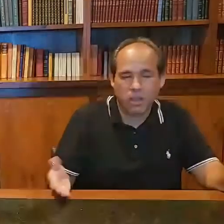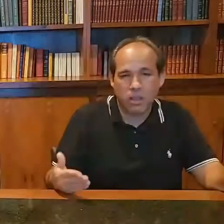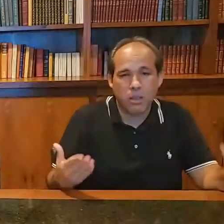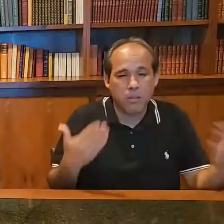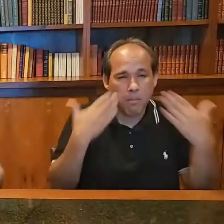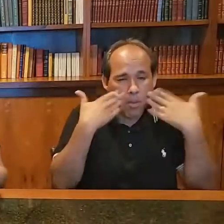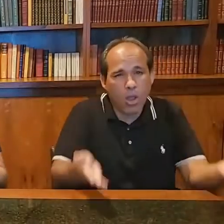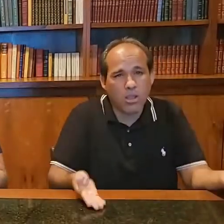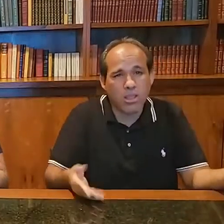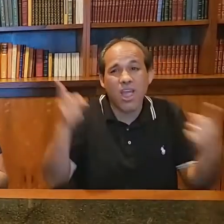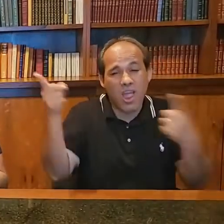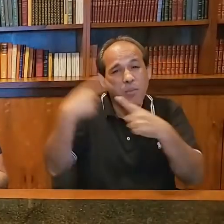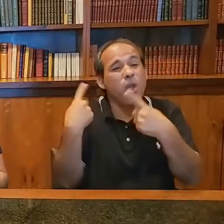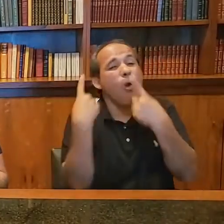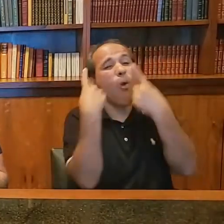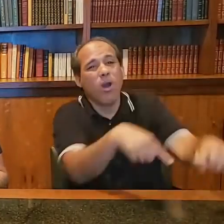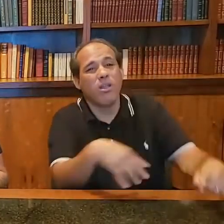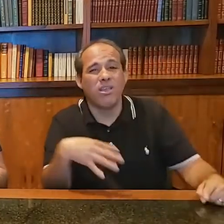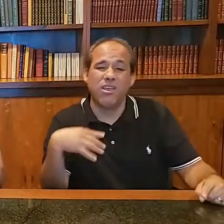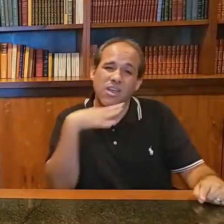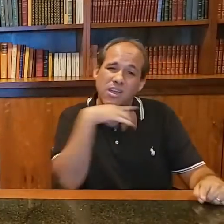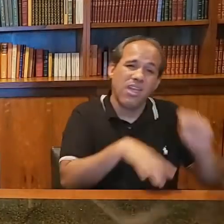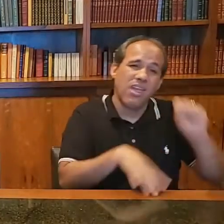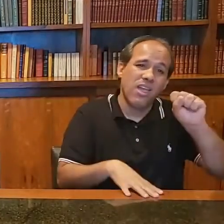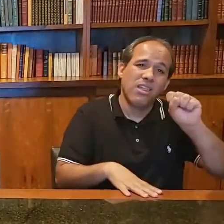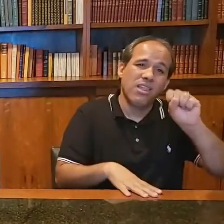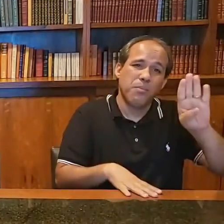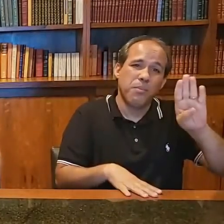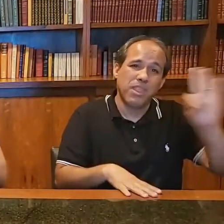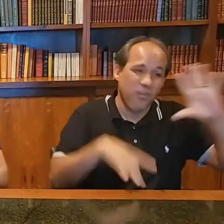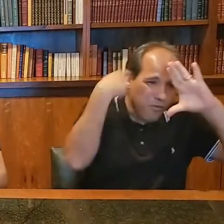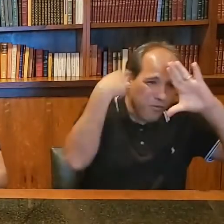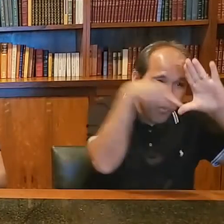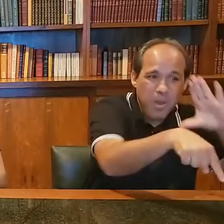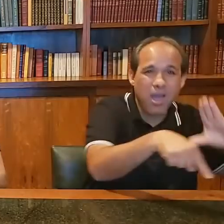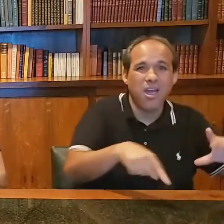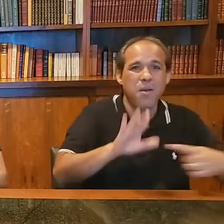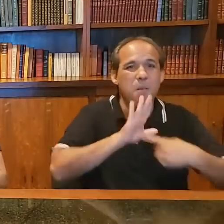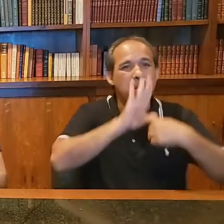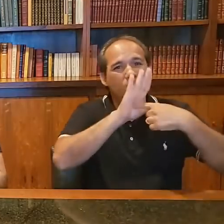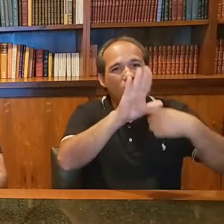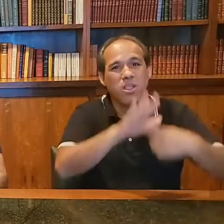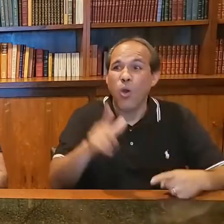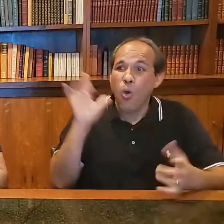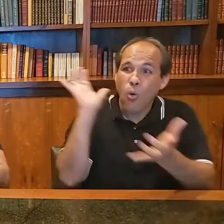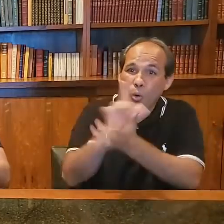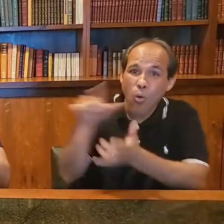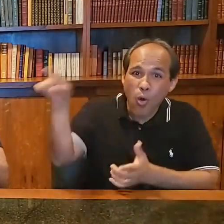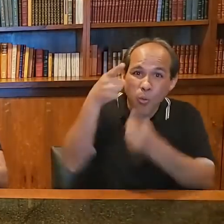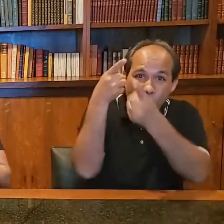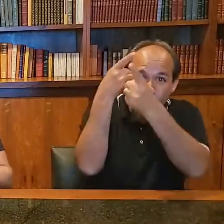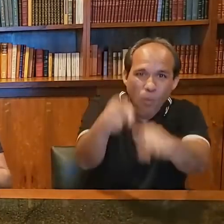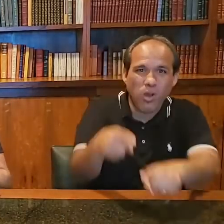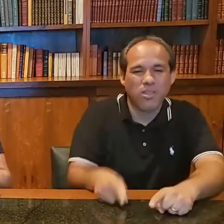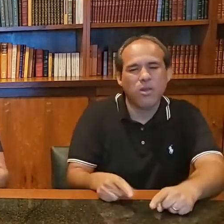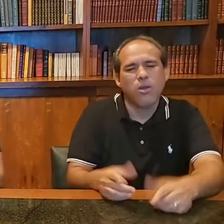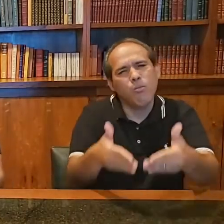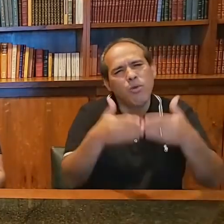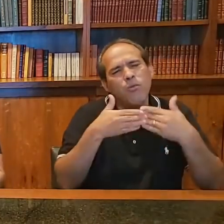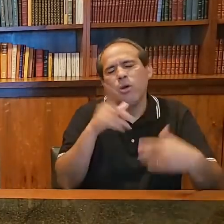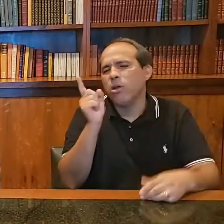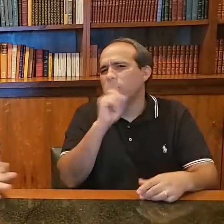quem vai transmitir é o SBT. Agora, o pessoal que está contra, não assista